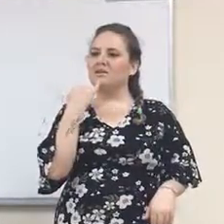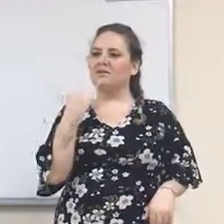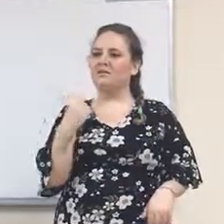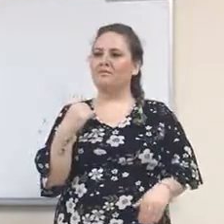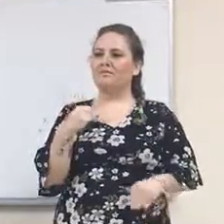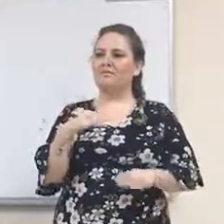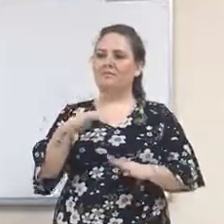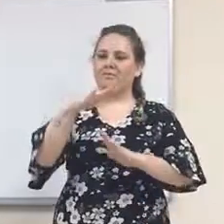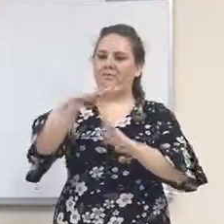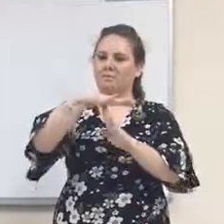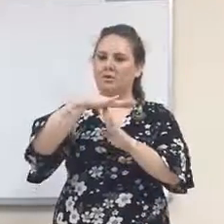mola,